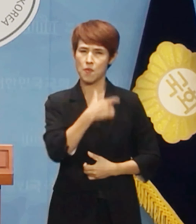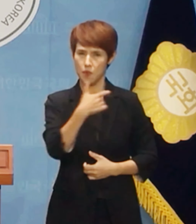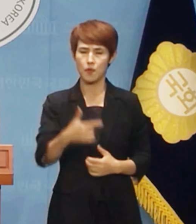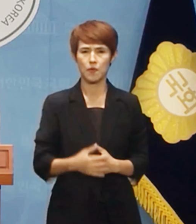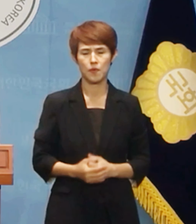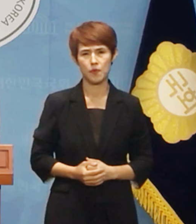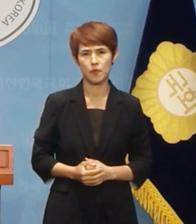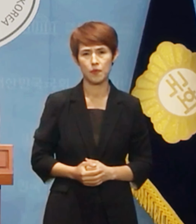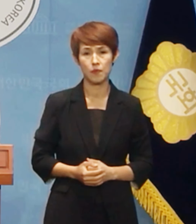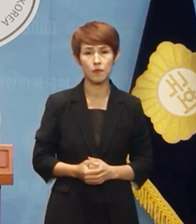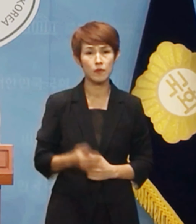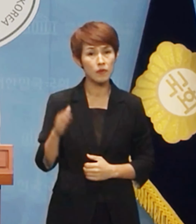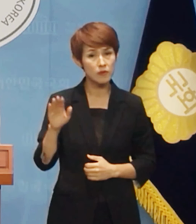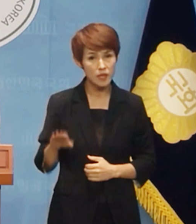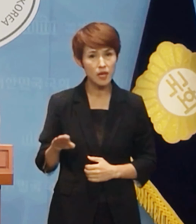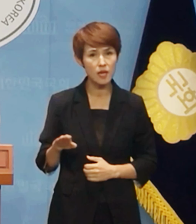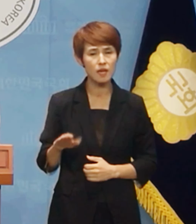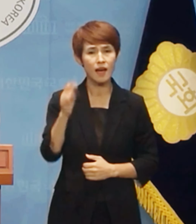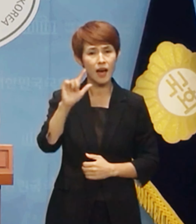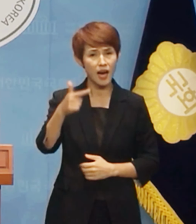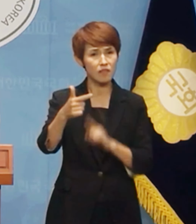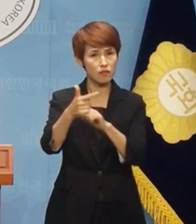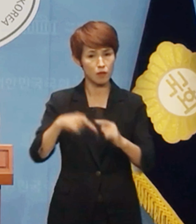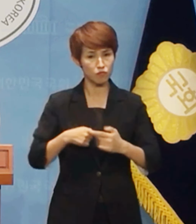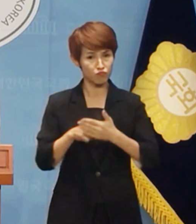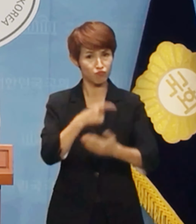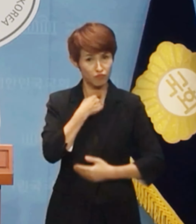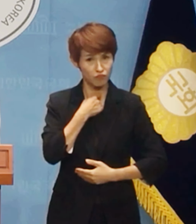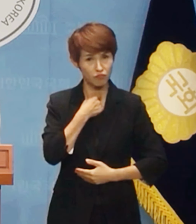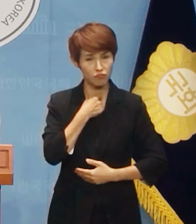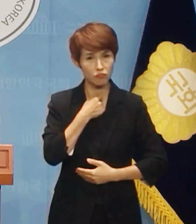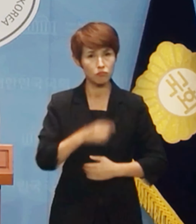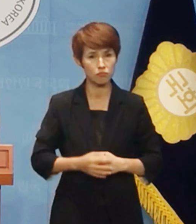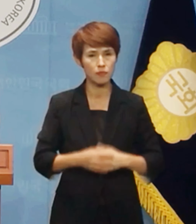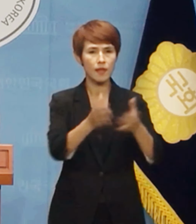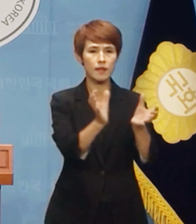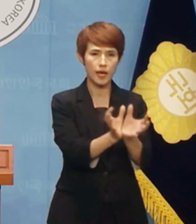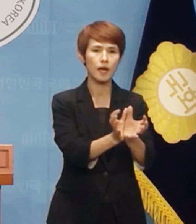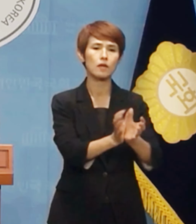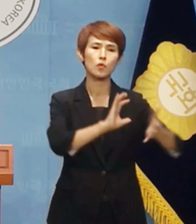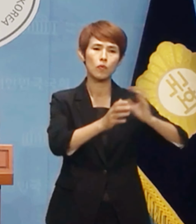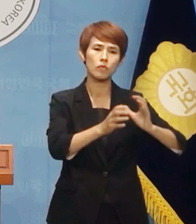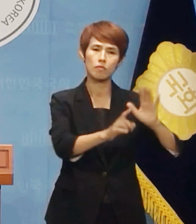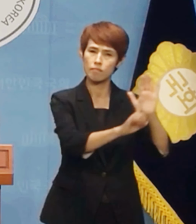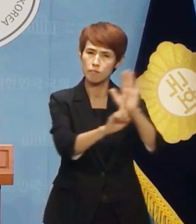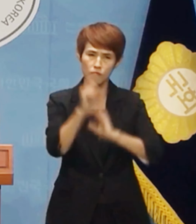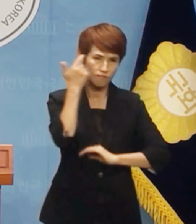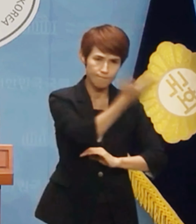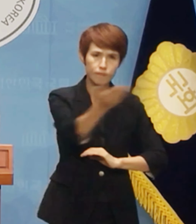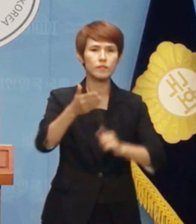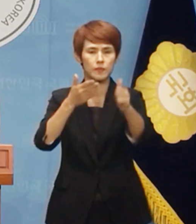합니다 하지만 그게 한 대표의 소이라면 일단 당부터 모아 보길